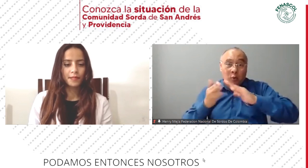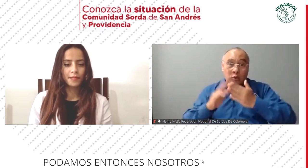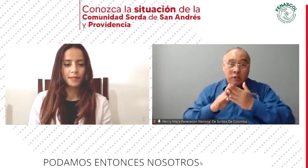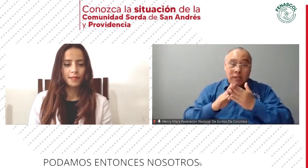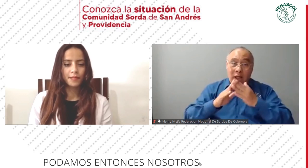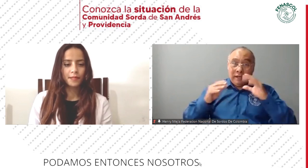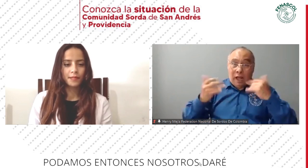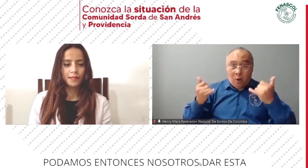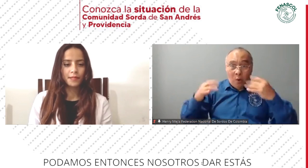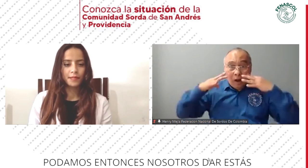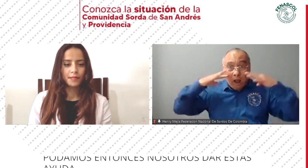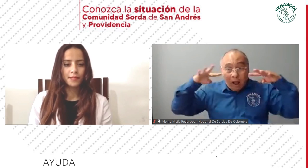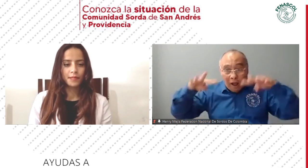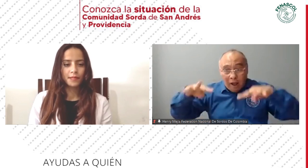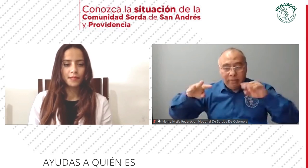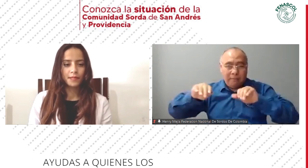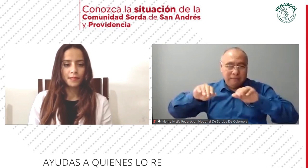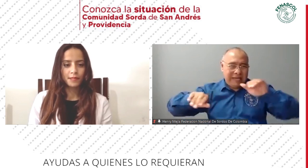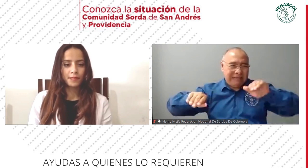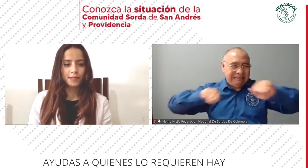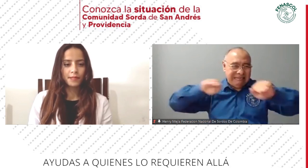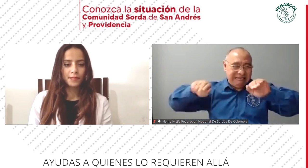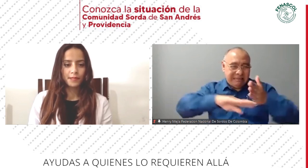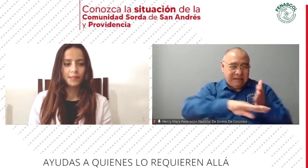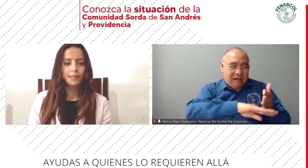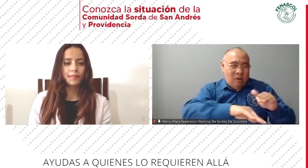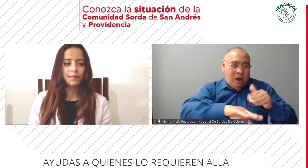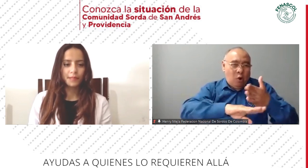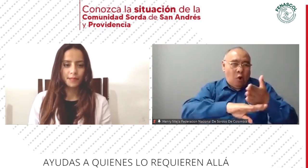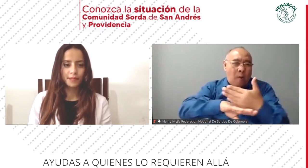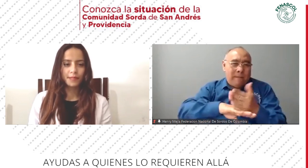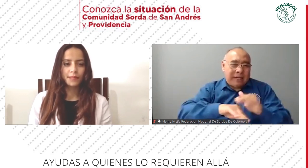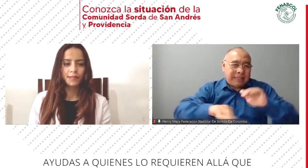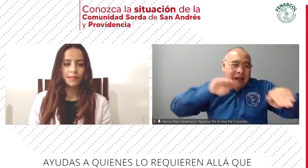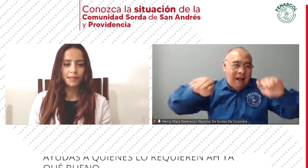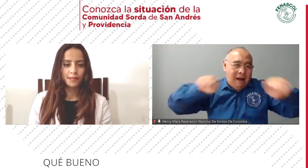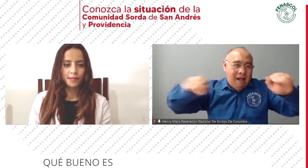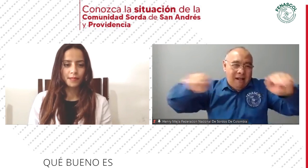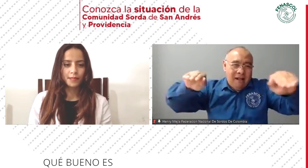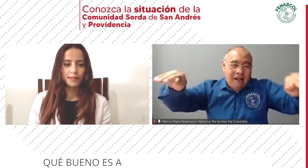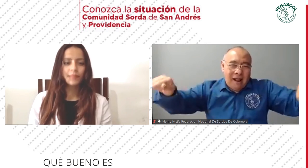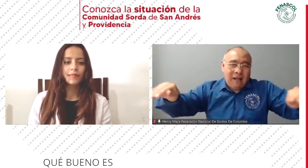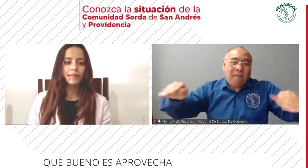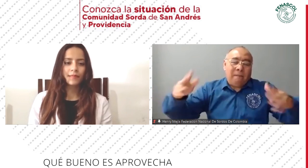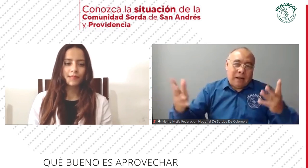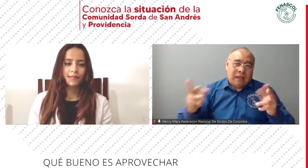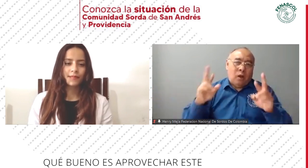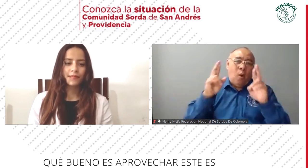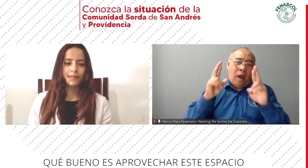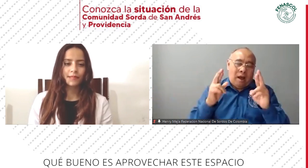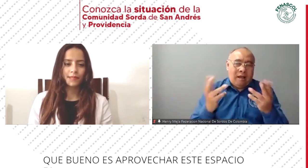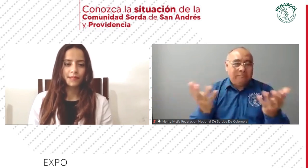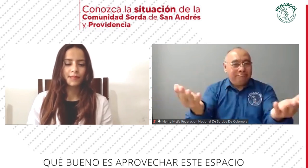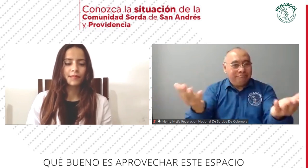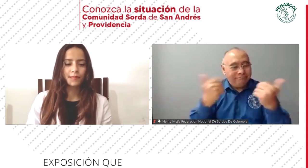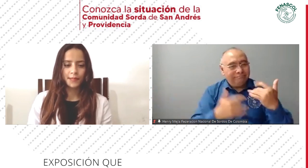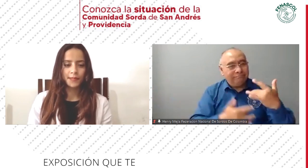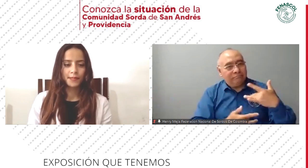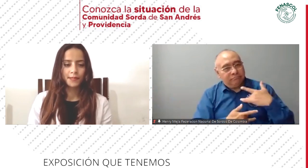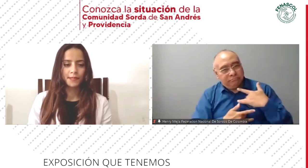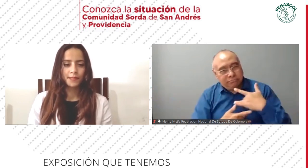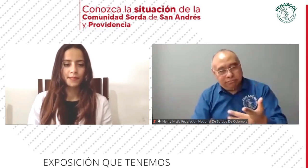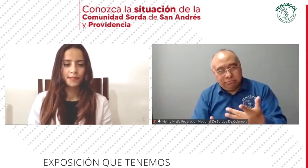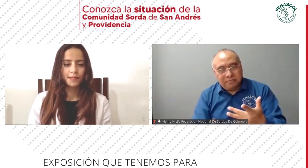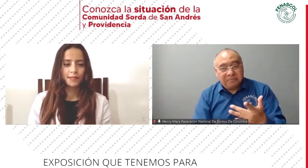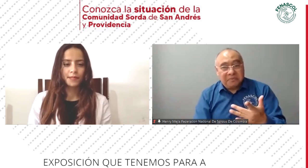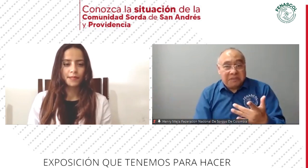dar estas ayudas a quienes lo requieren allá qué bueno es aprovechar este espacio exposición que tenemos